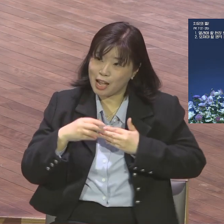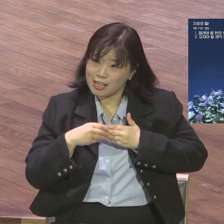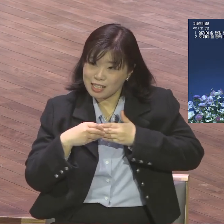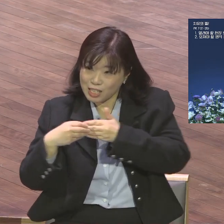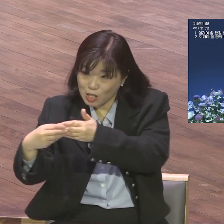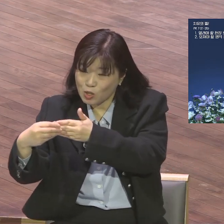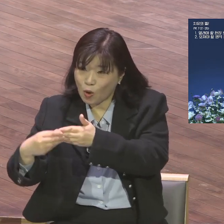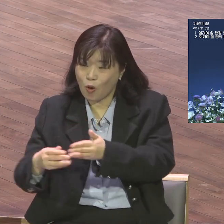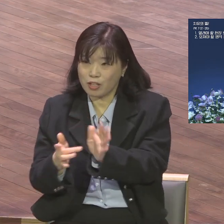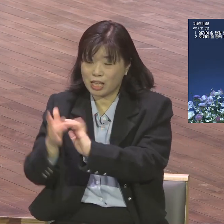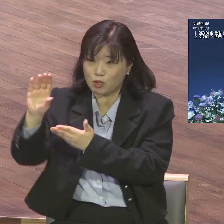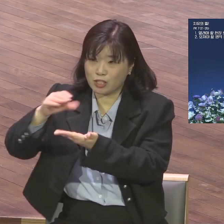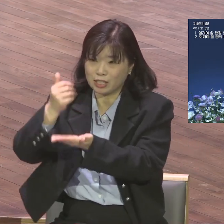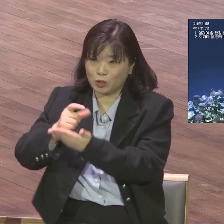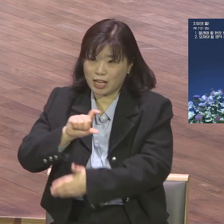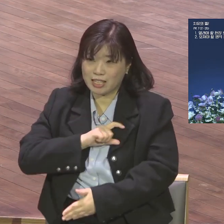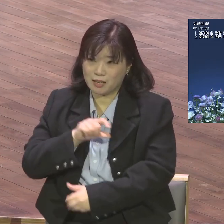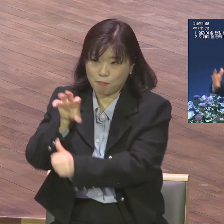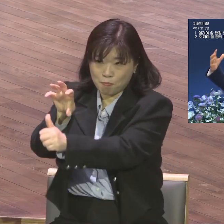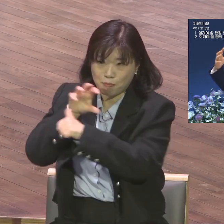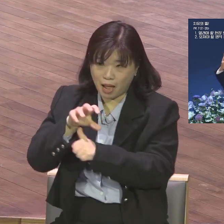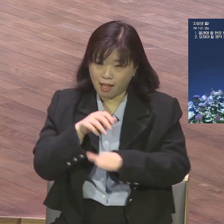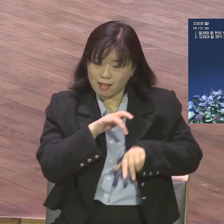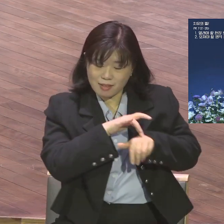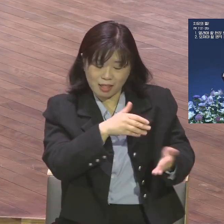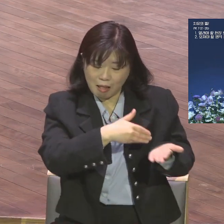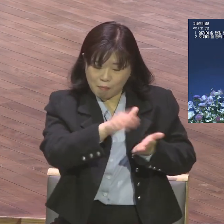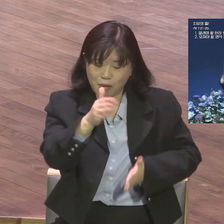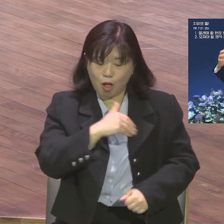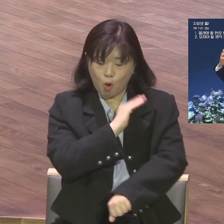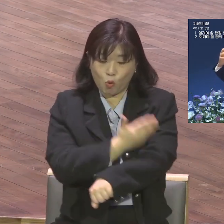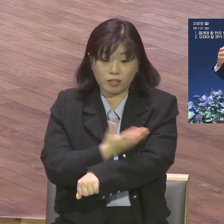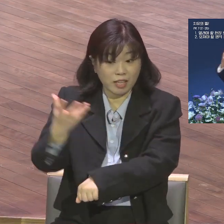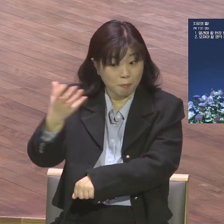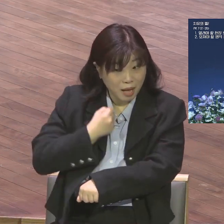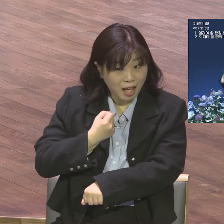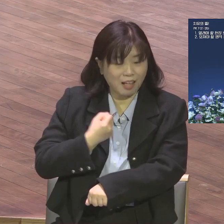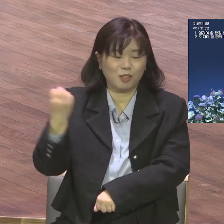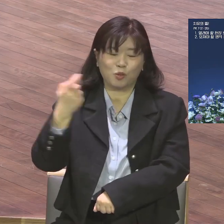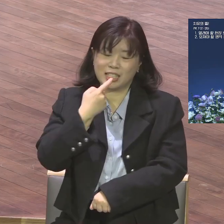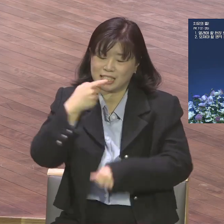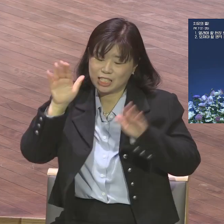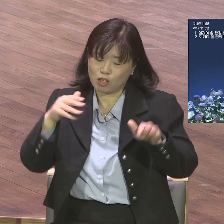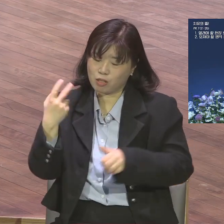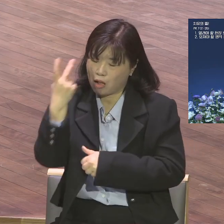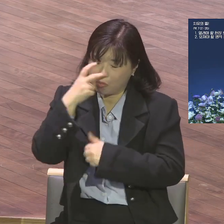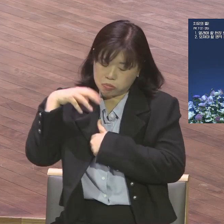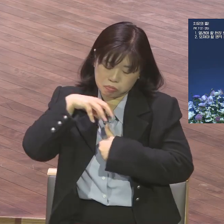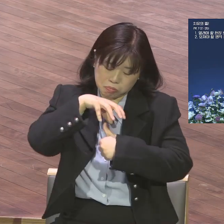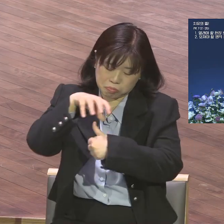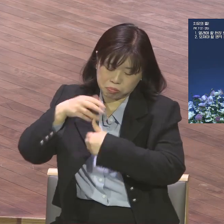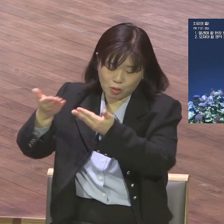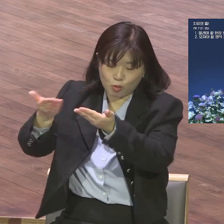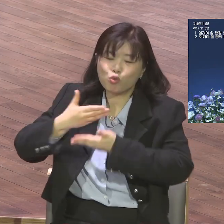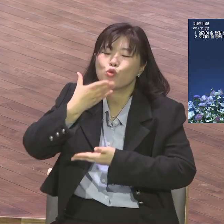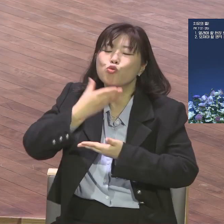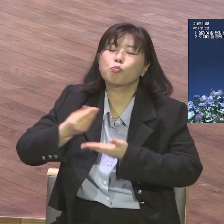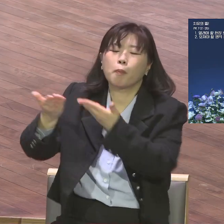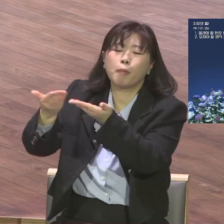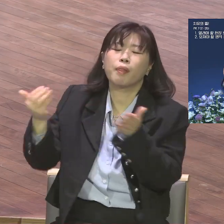있는 권세를 주셨다. 천사 보호를 받을 수 있는 이 어마어마한 특권을 주셨다.